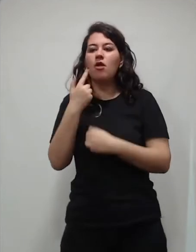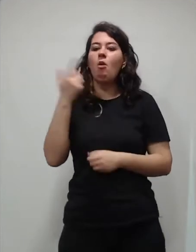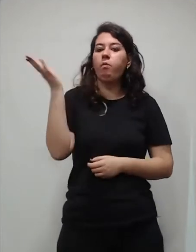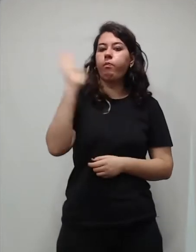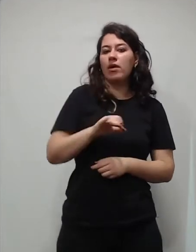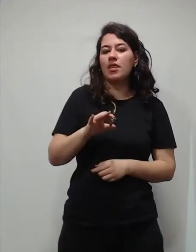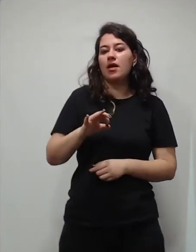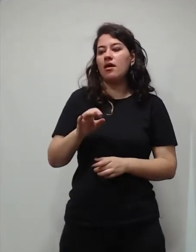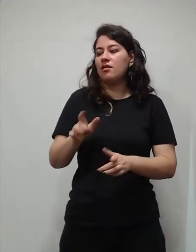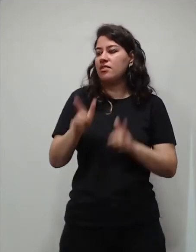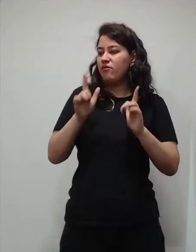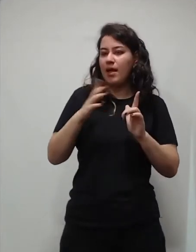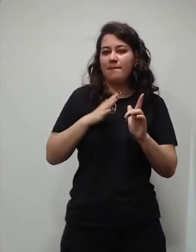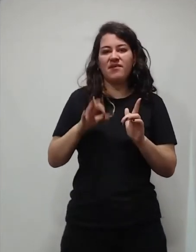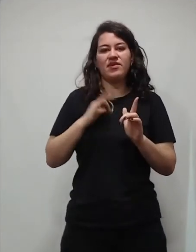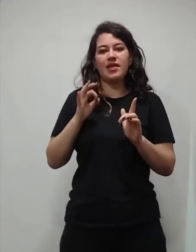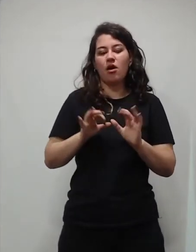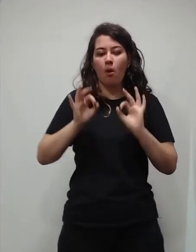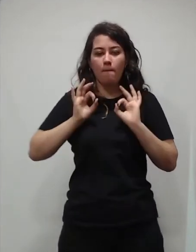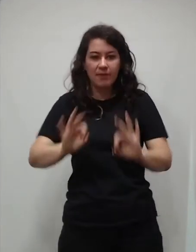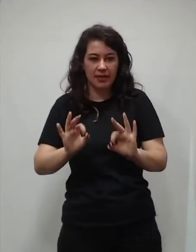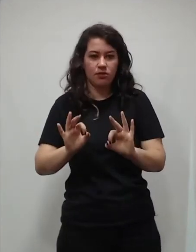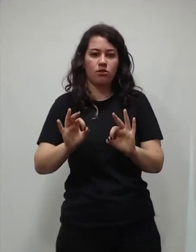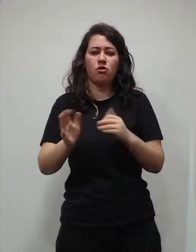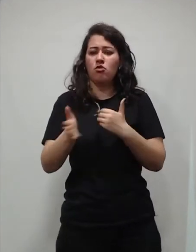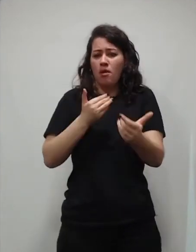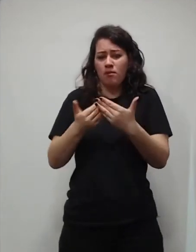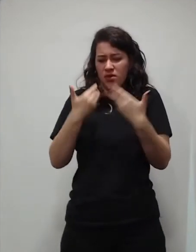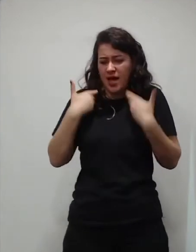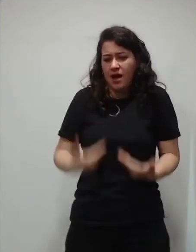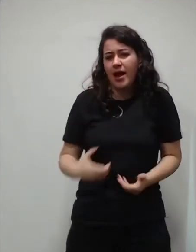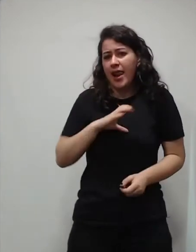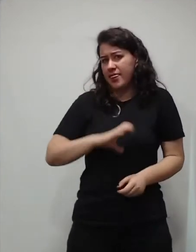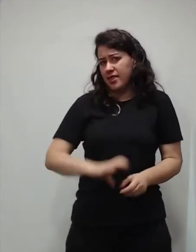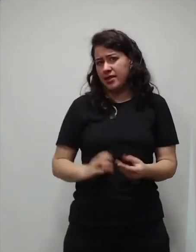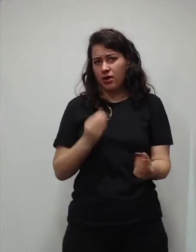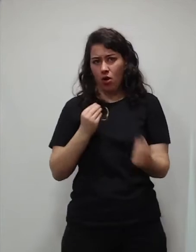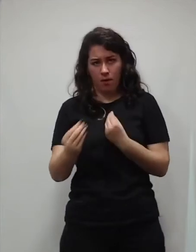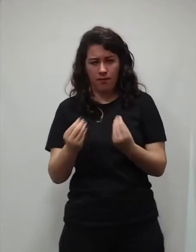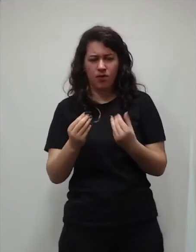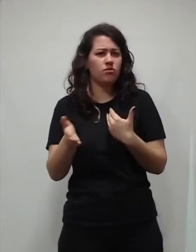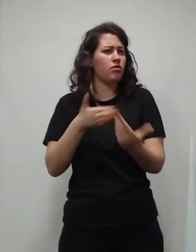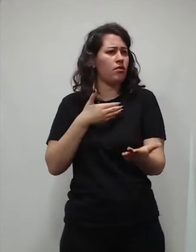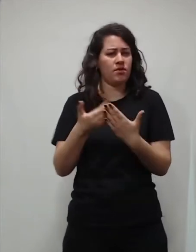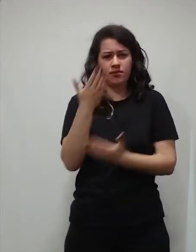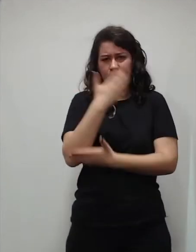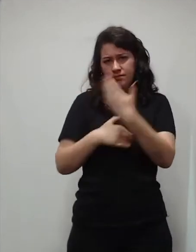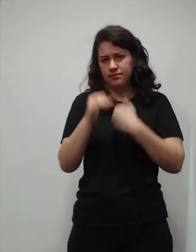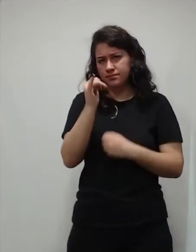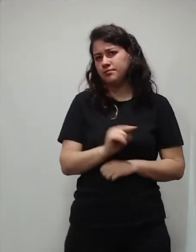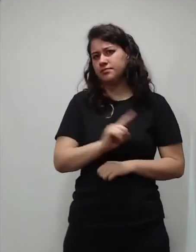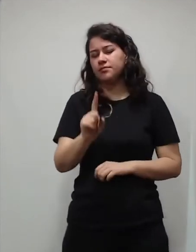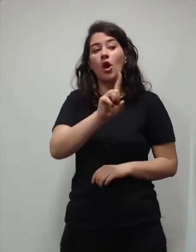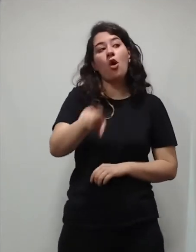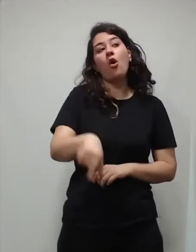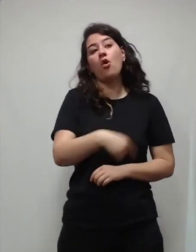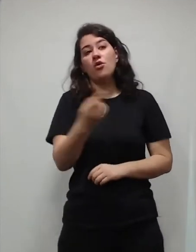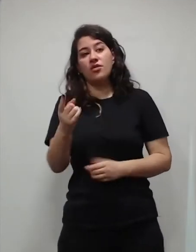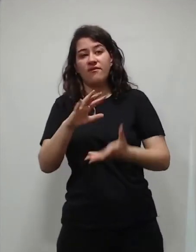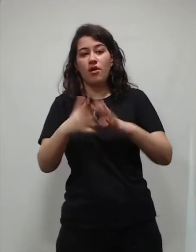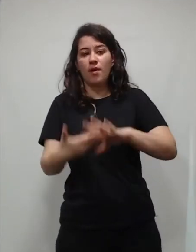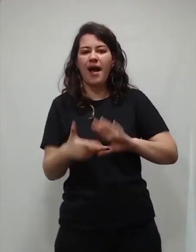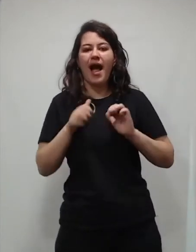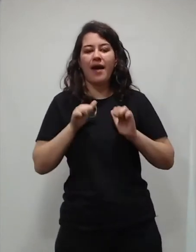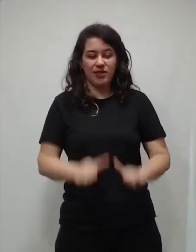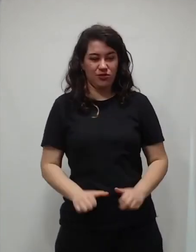mi vida plenamente, aún con mis características, sean las que sean. Y la otra es la